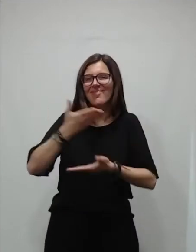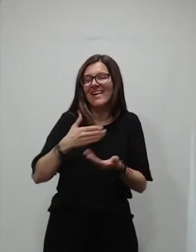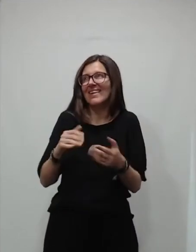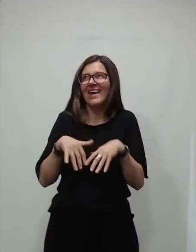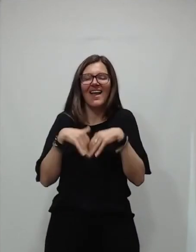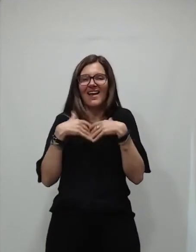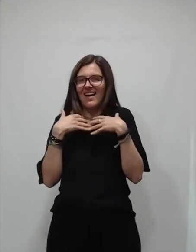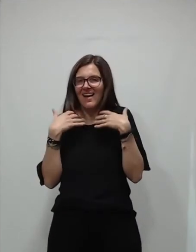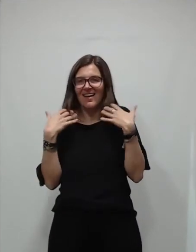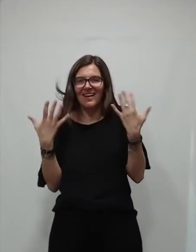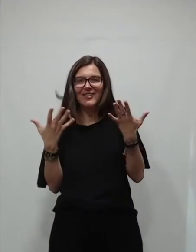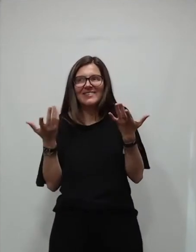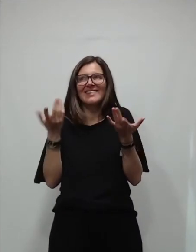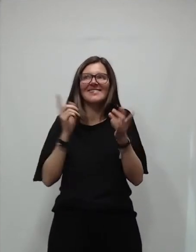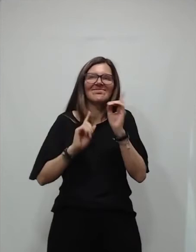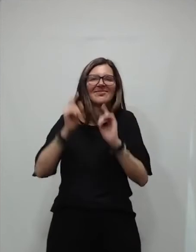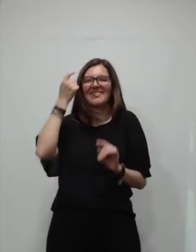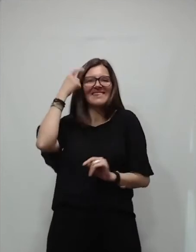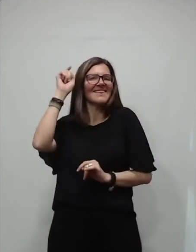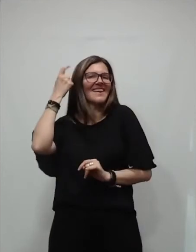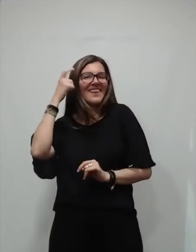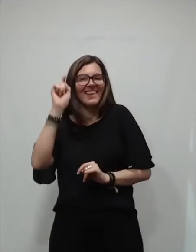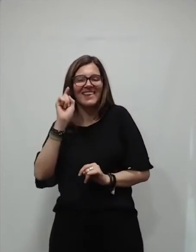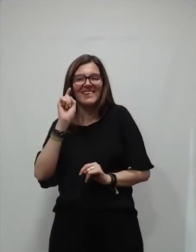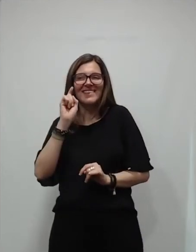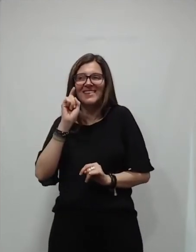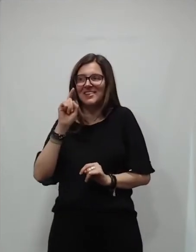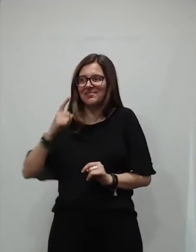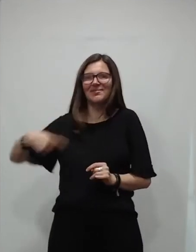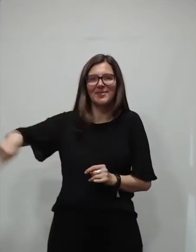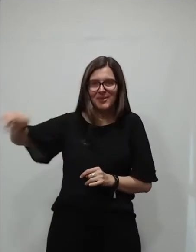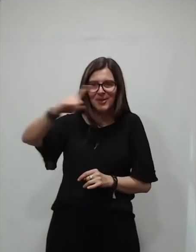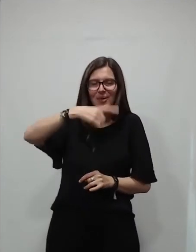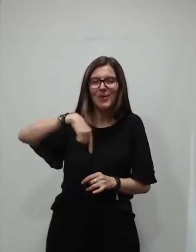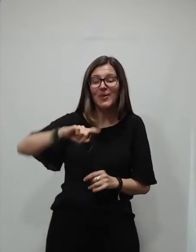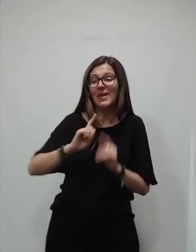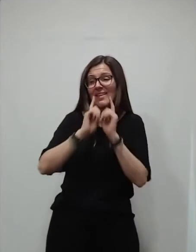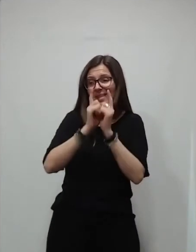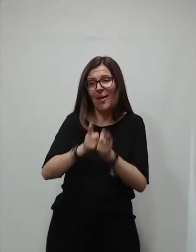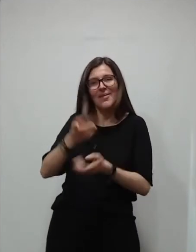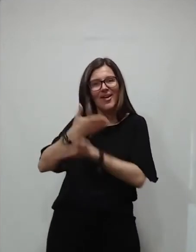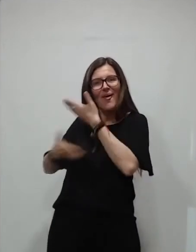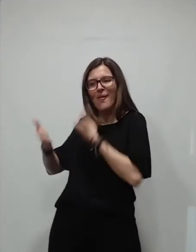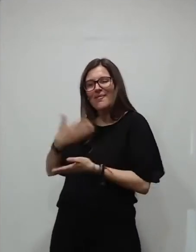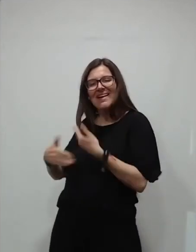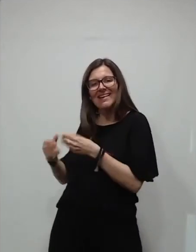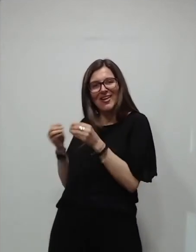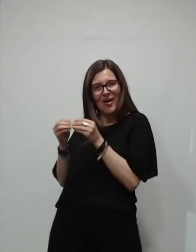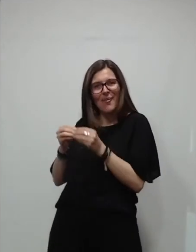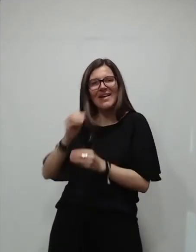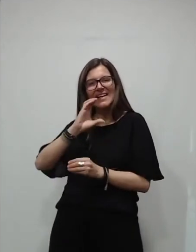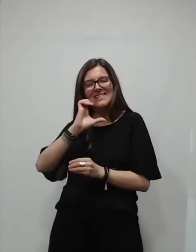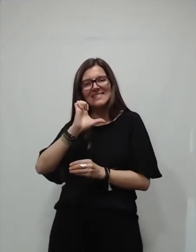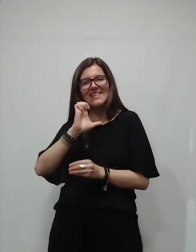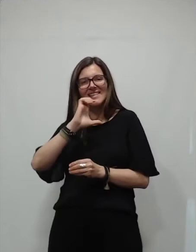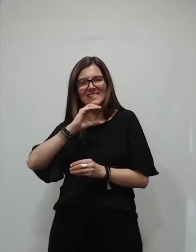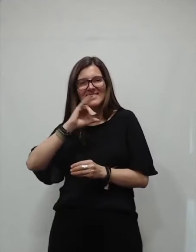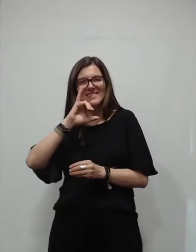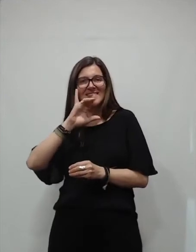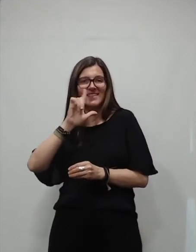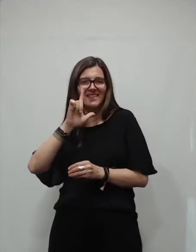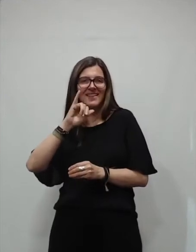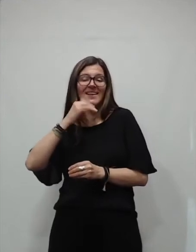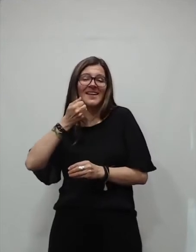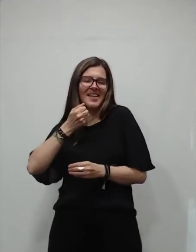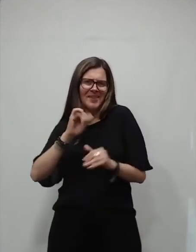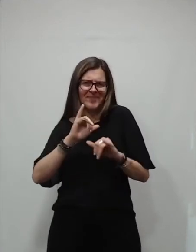de estas ideas con ustedes y además de poder compartirlas por ahí con Cecilia, con quien las hemos